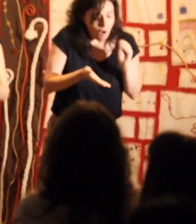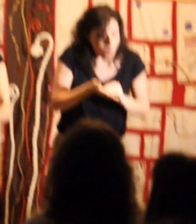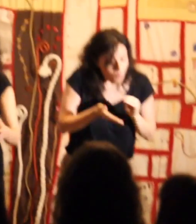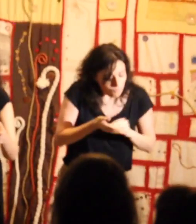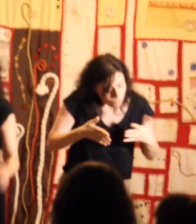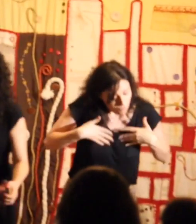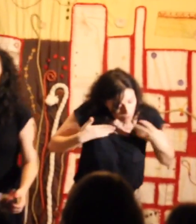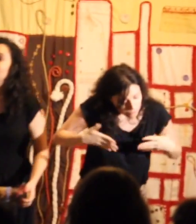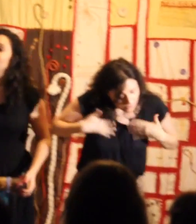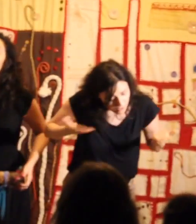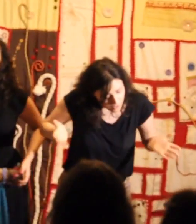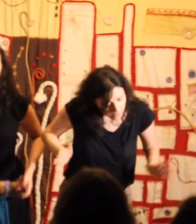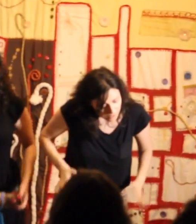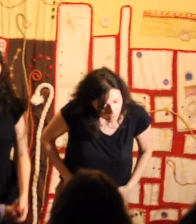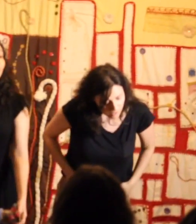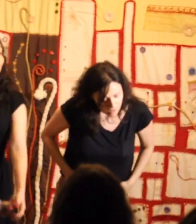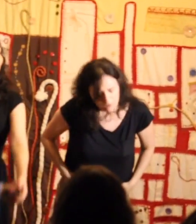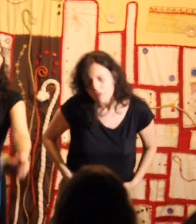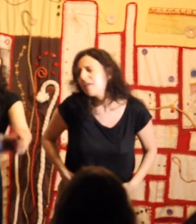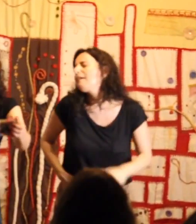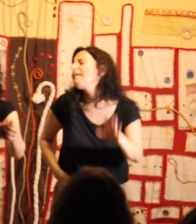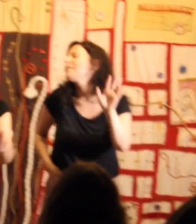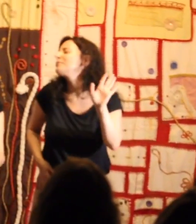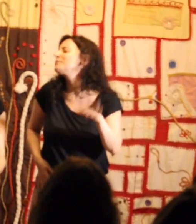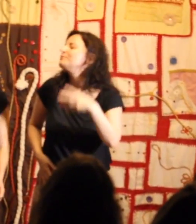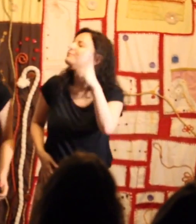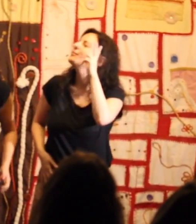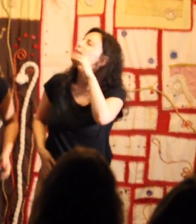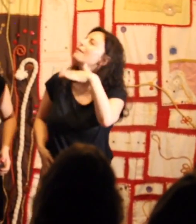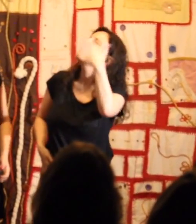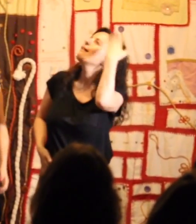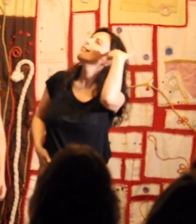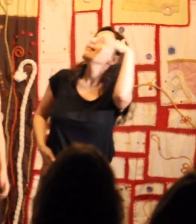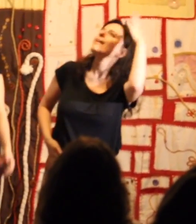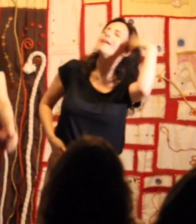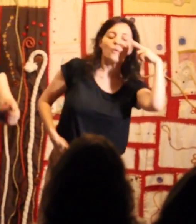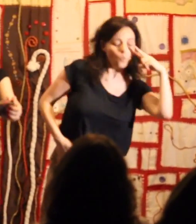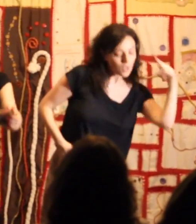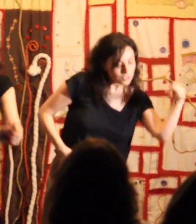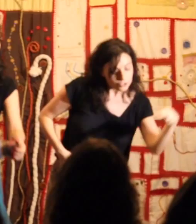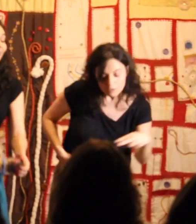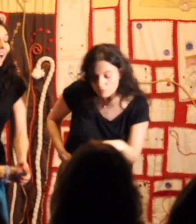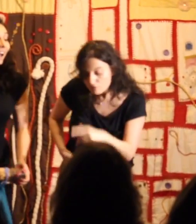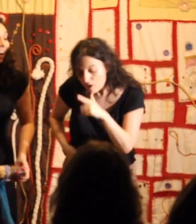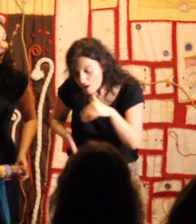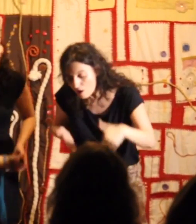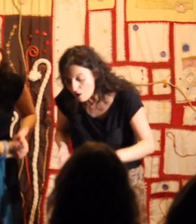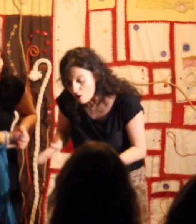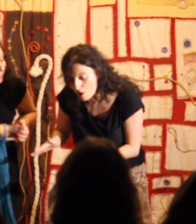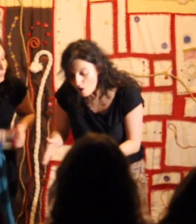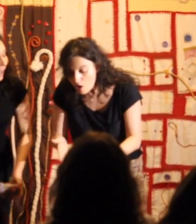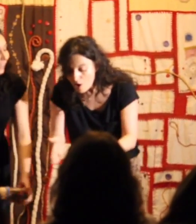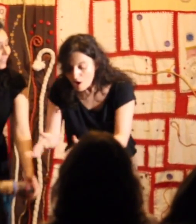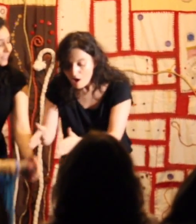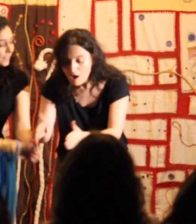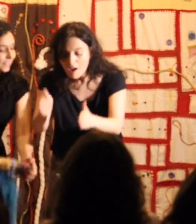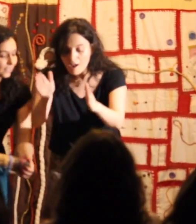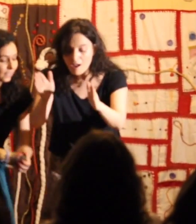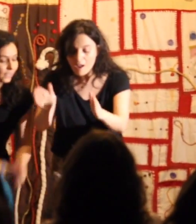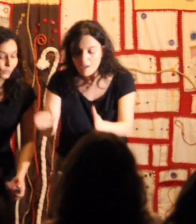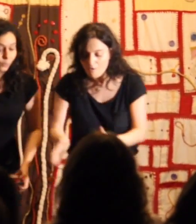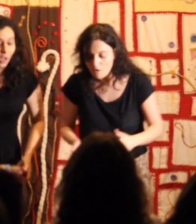seu coração, lembrar do som dessas águas de lá